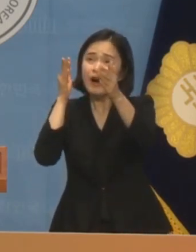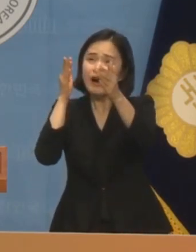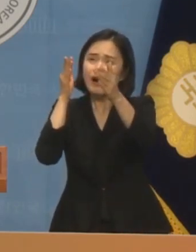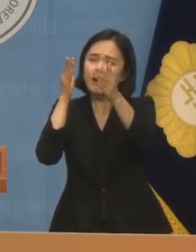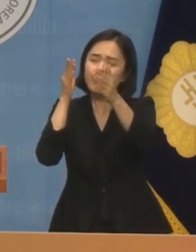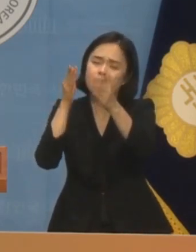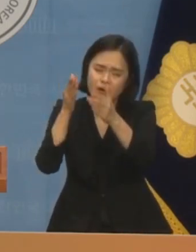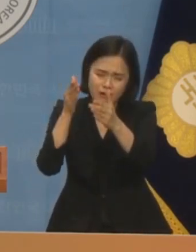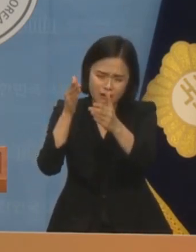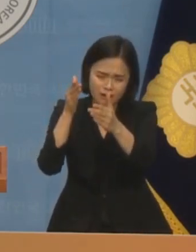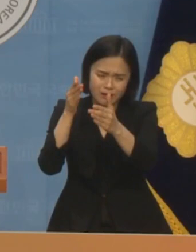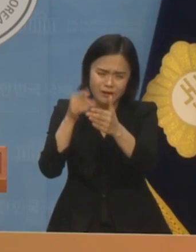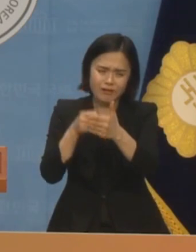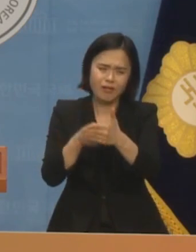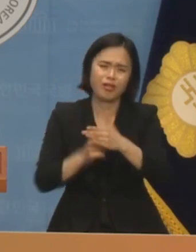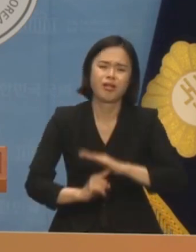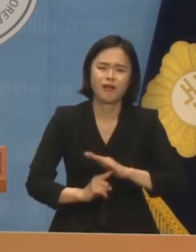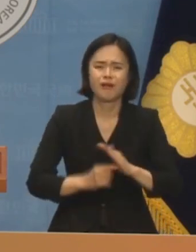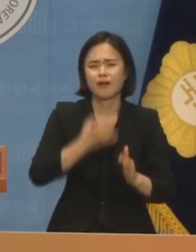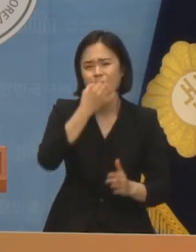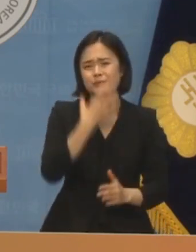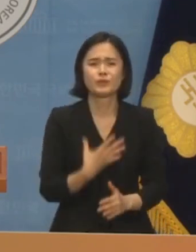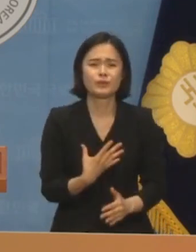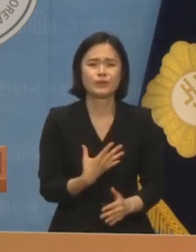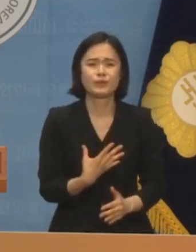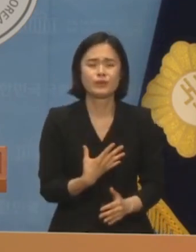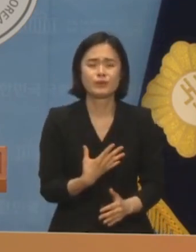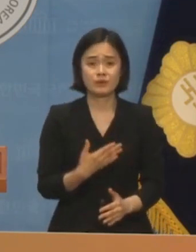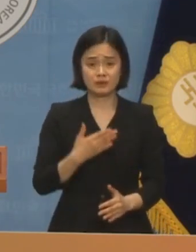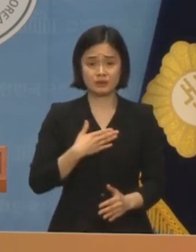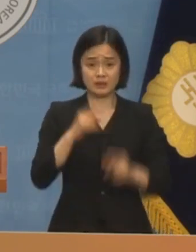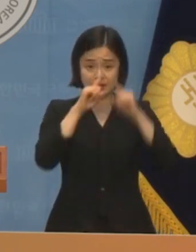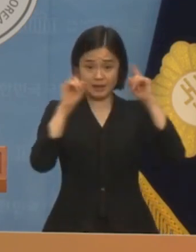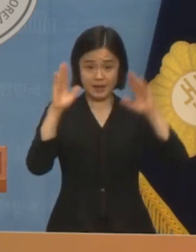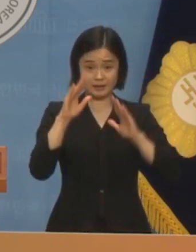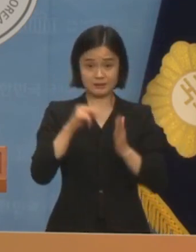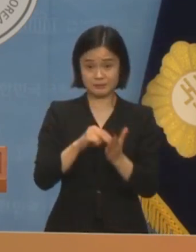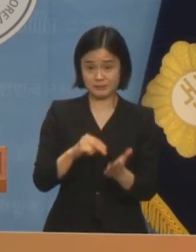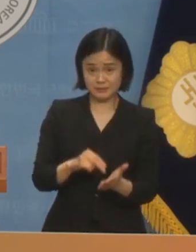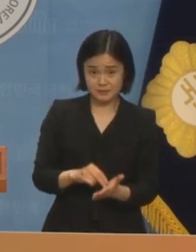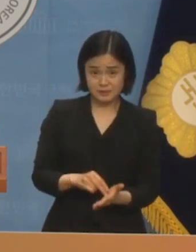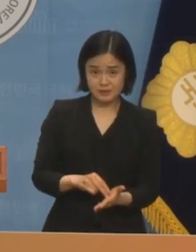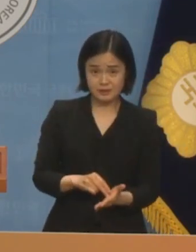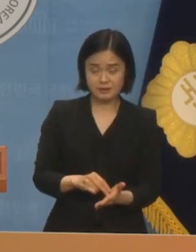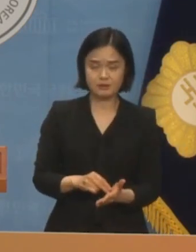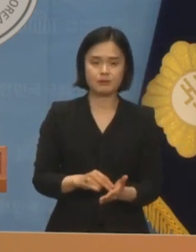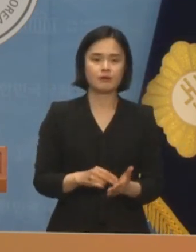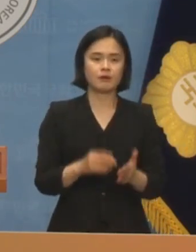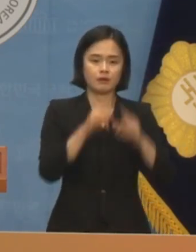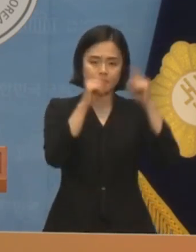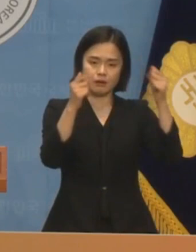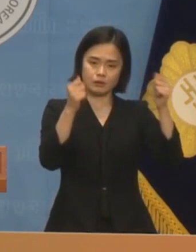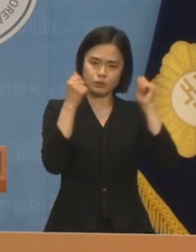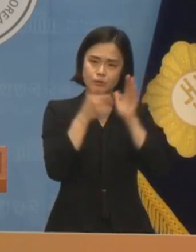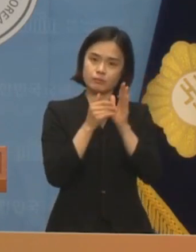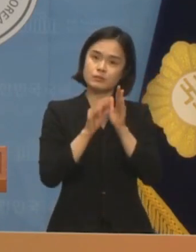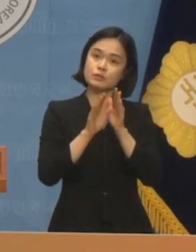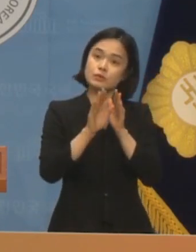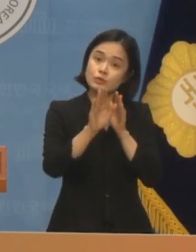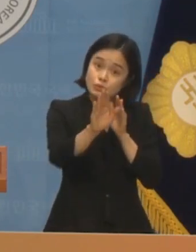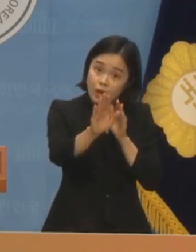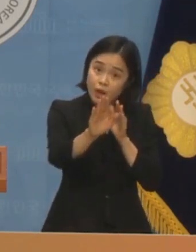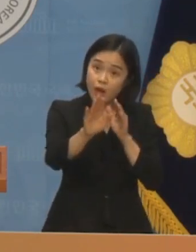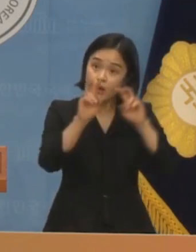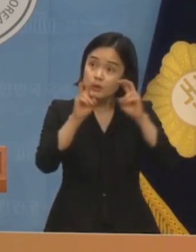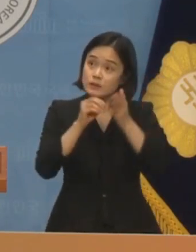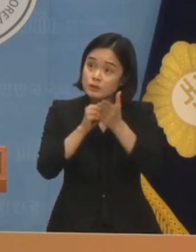저는 대학생 당사자로서 졸업 후에도 이어지는 우리의 경제적 문제에 대해 불안을